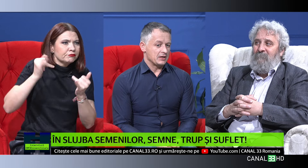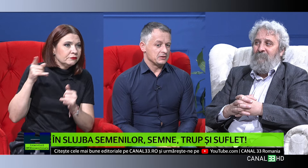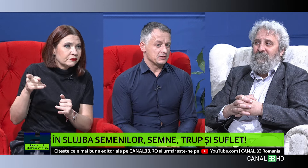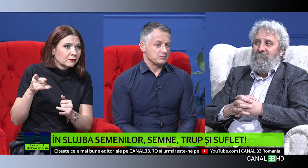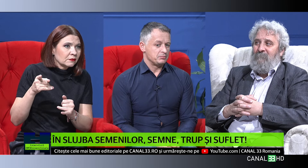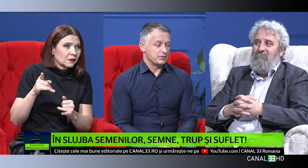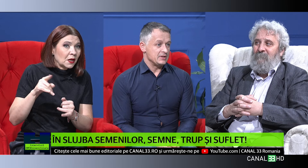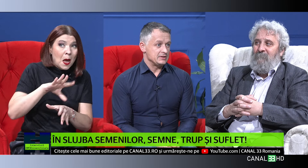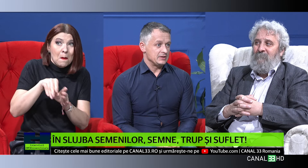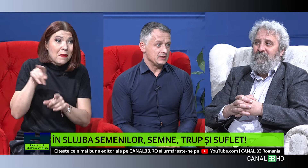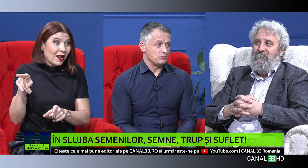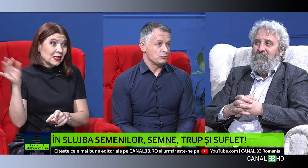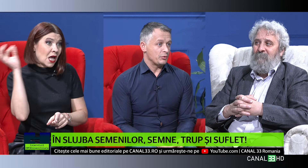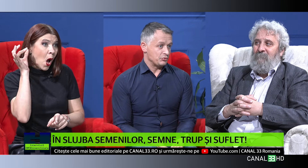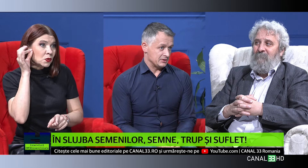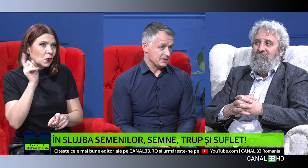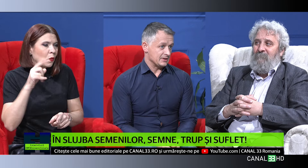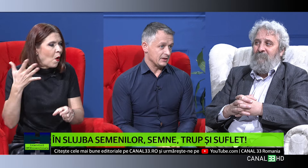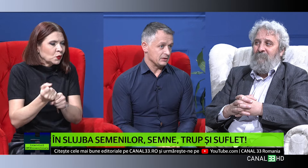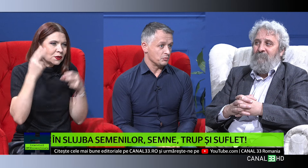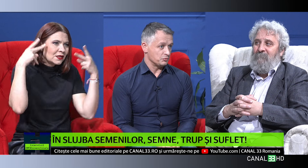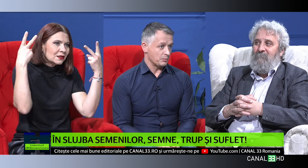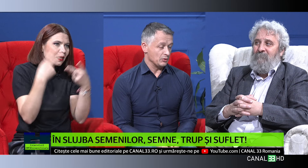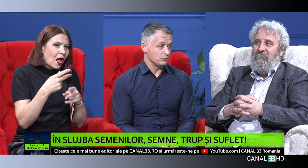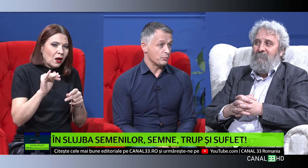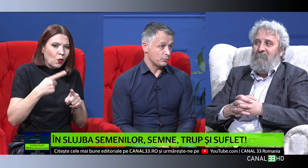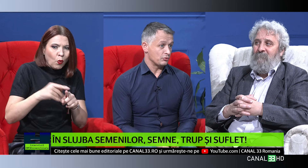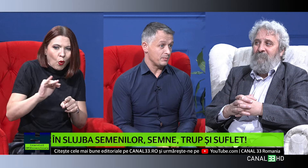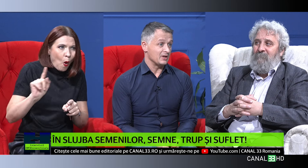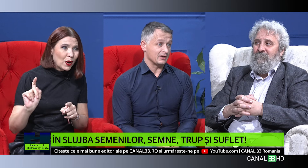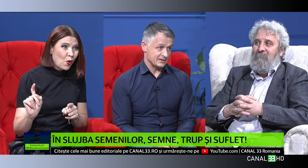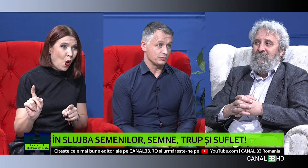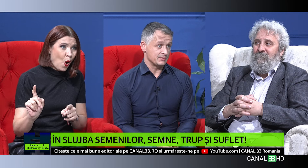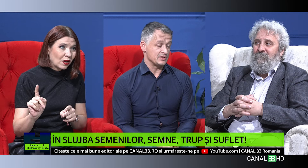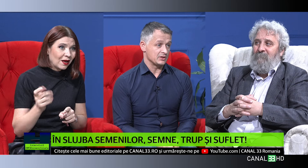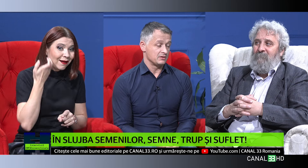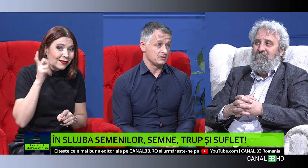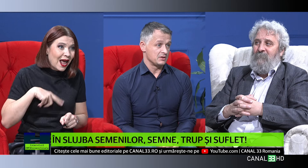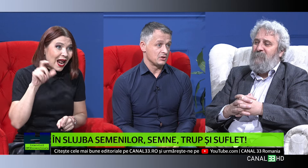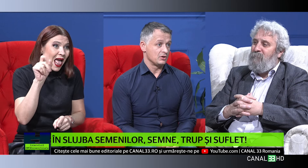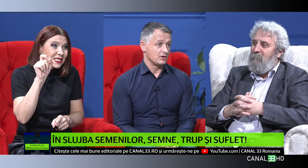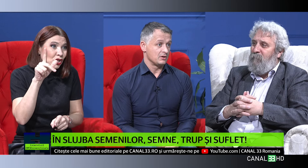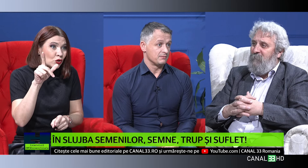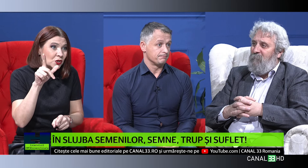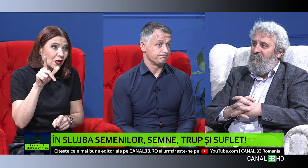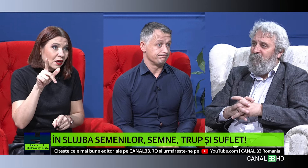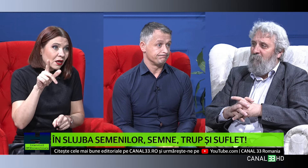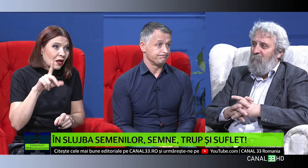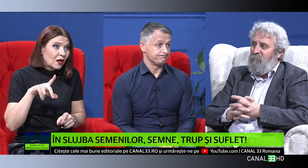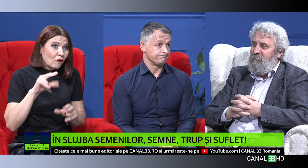iar părinții nu au reușit să se înțeleagă cu copilul, cu propriul lor copil la clasa 12. Adică tu îmi spui că e vorba despre o poveste